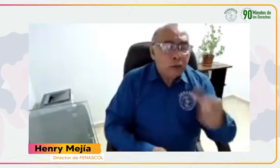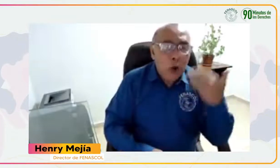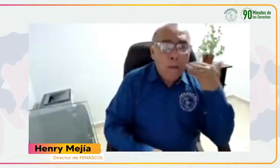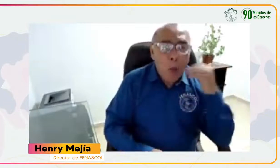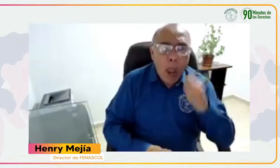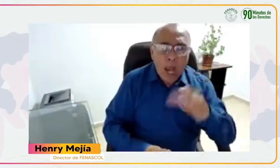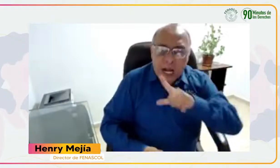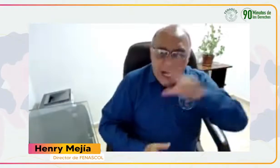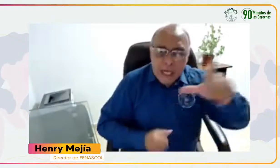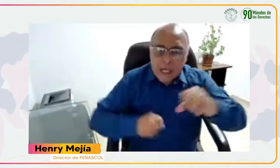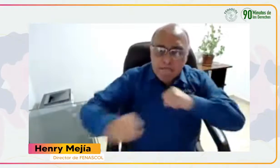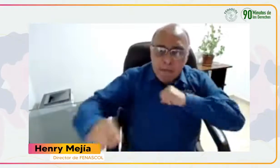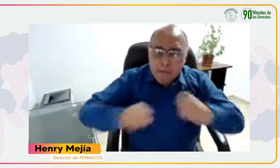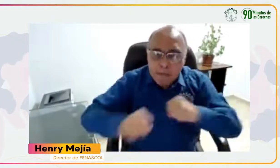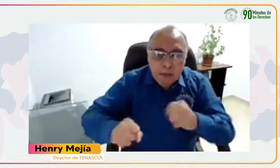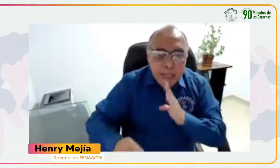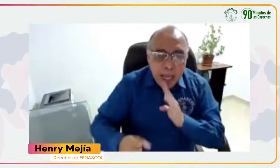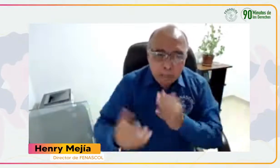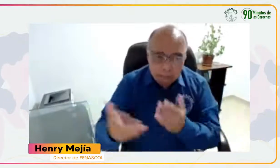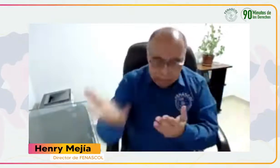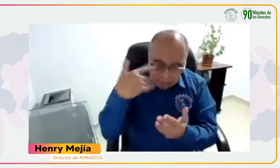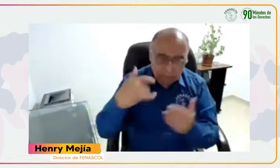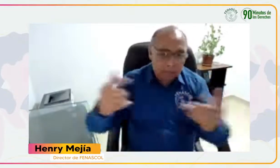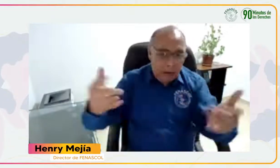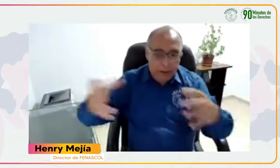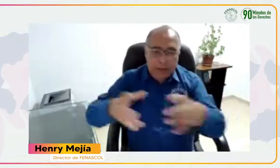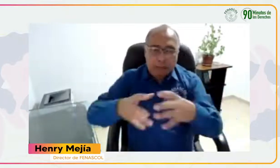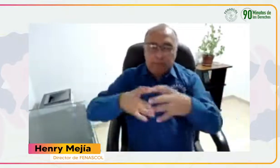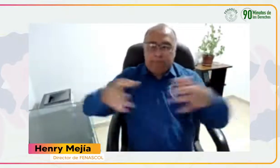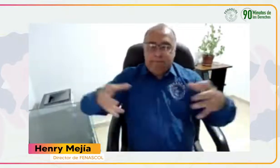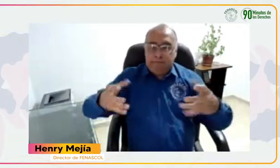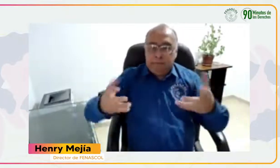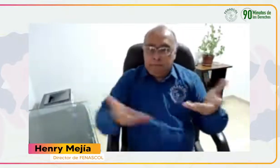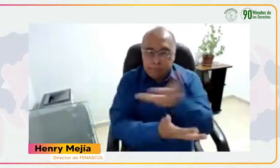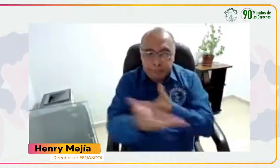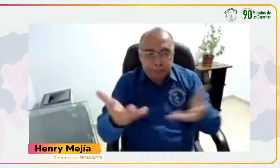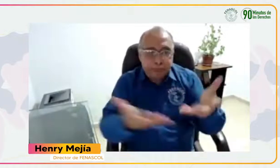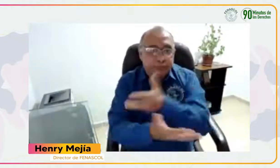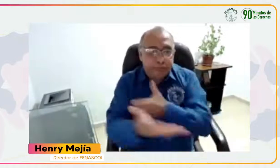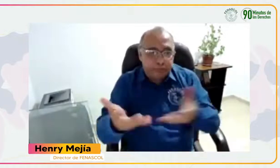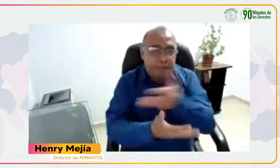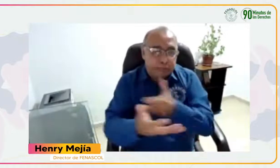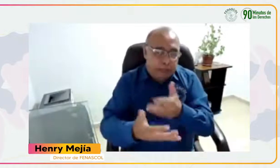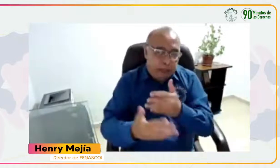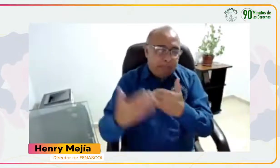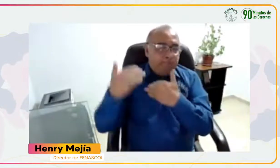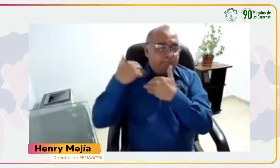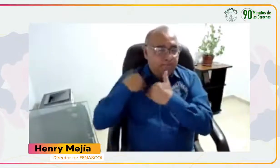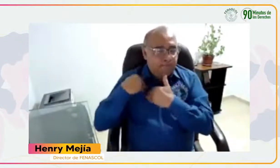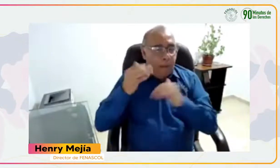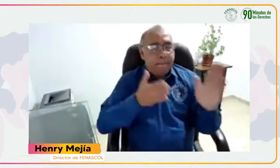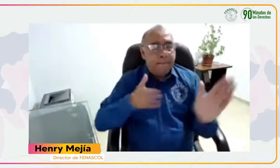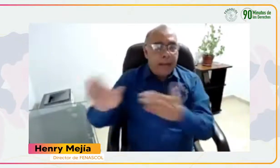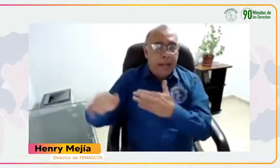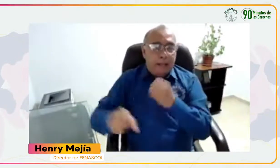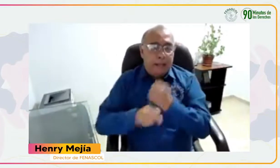me recomienden a otras mujeres lideresas en estos espacios para que también seamos más y se